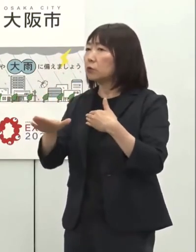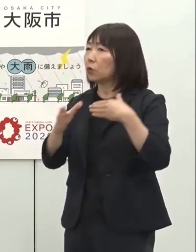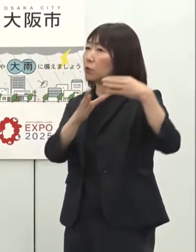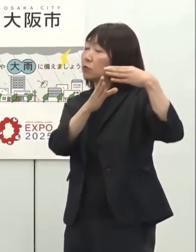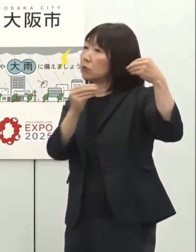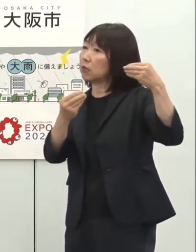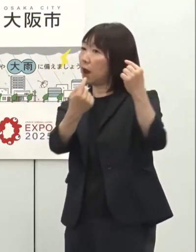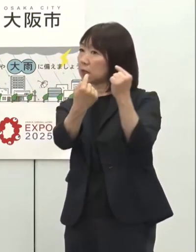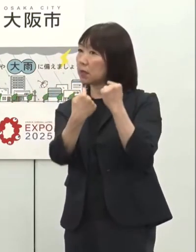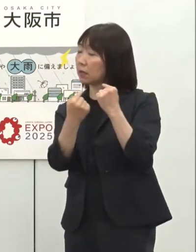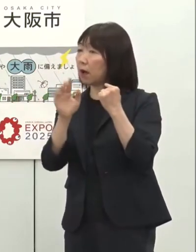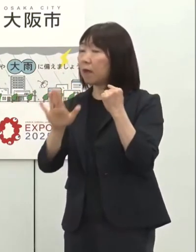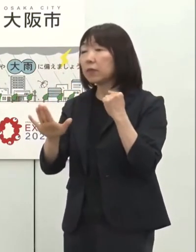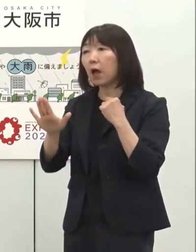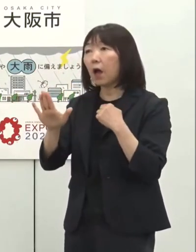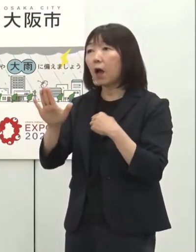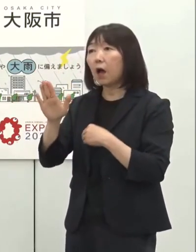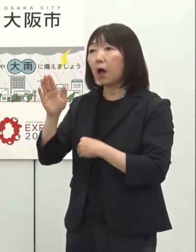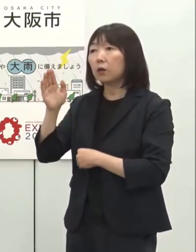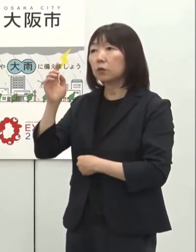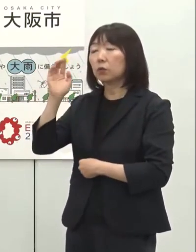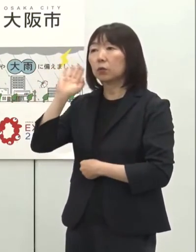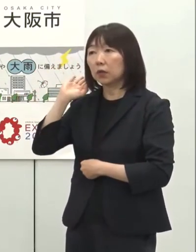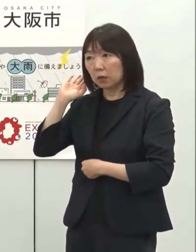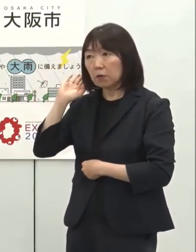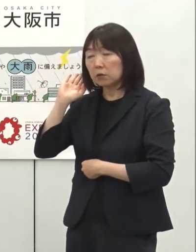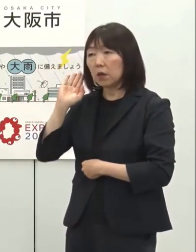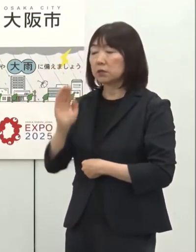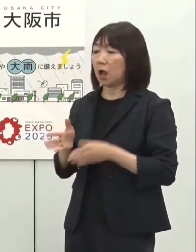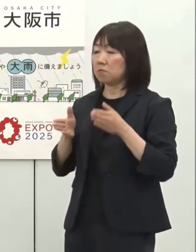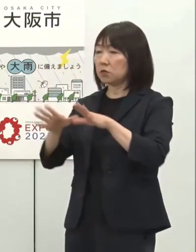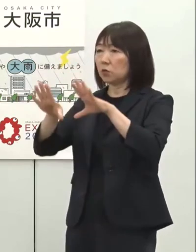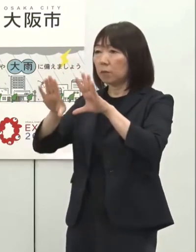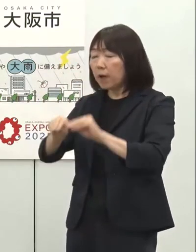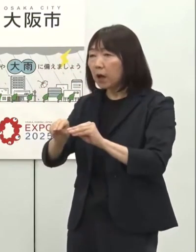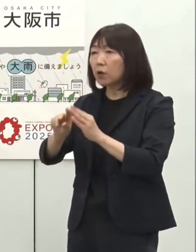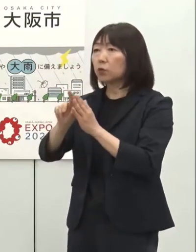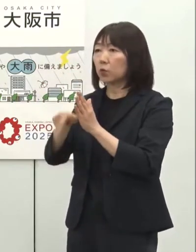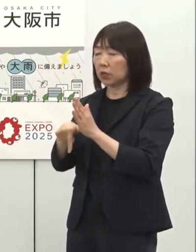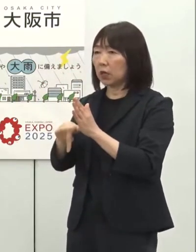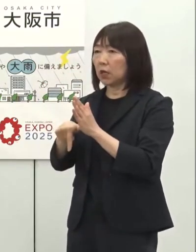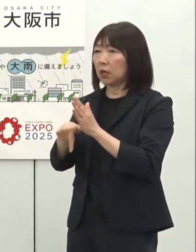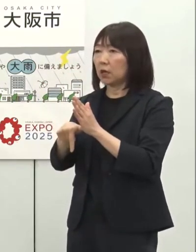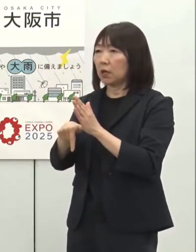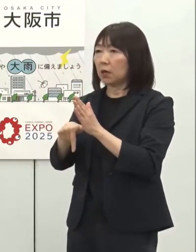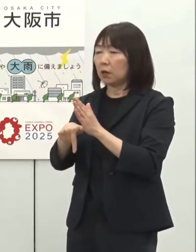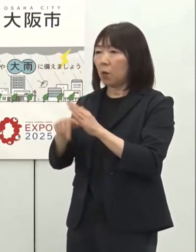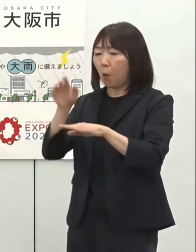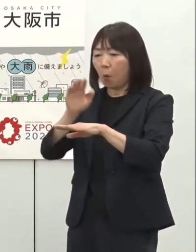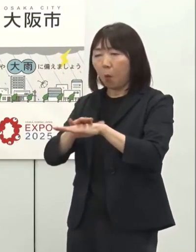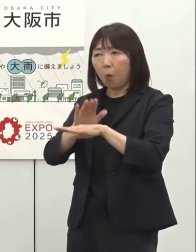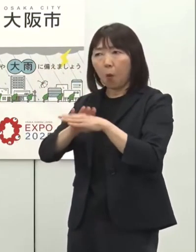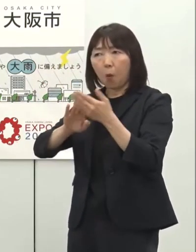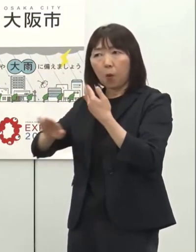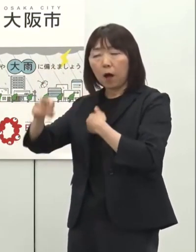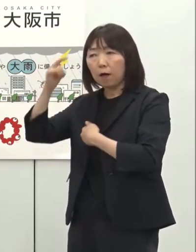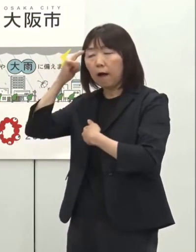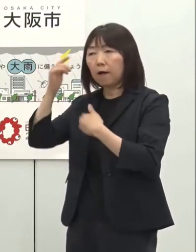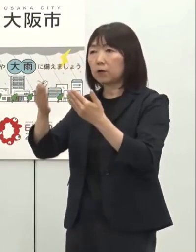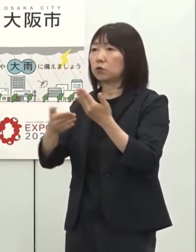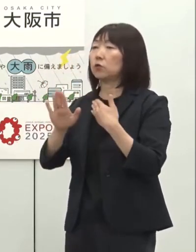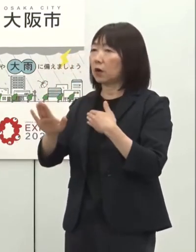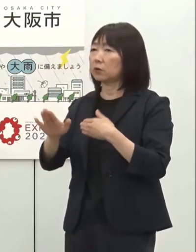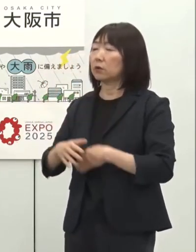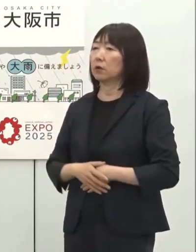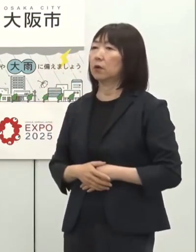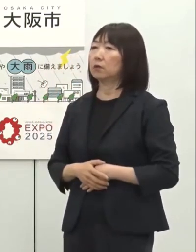ということを言ってて、だからその使えなくなった時っていうのを考えないといけないと思うんですね。それを踏まえて、ちょっと